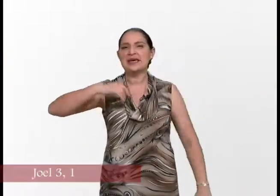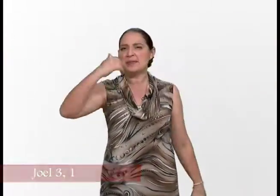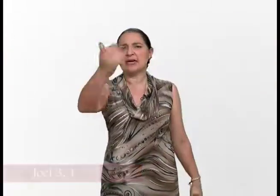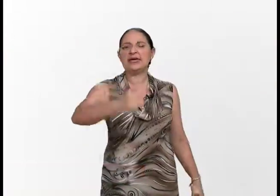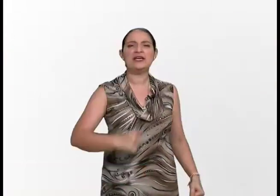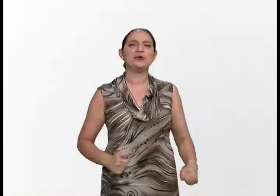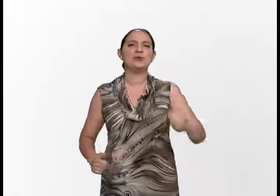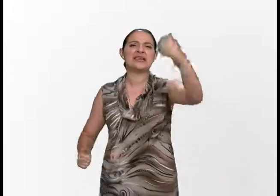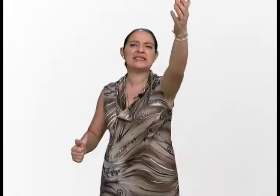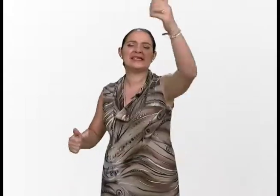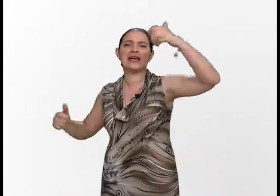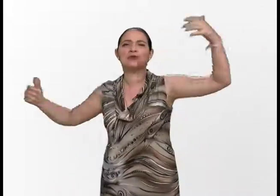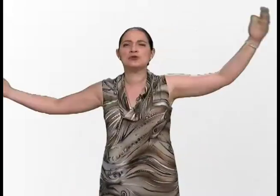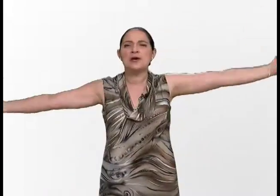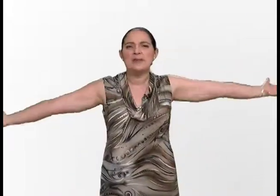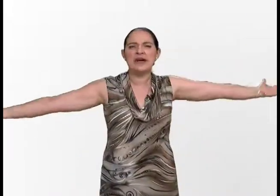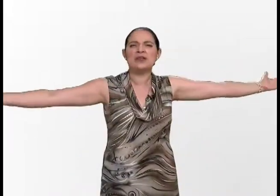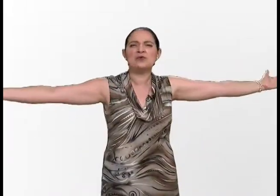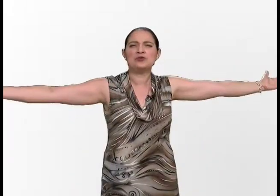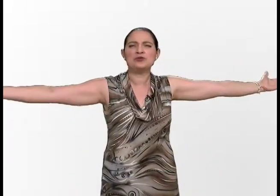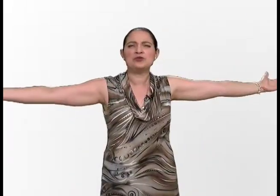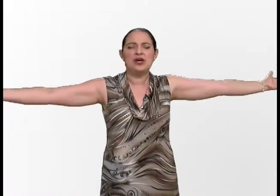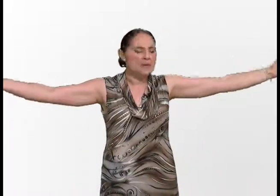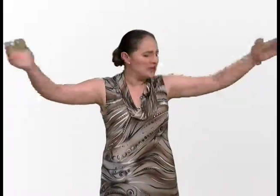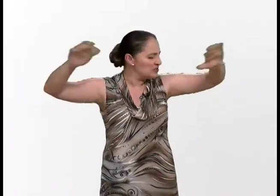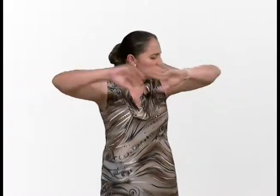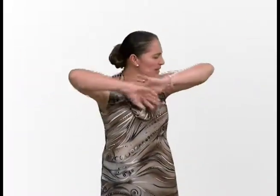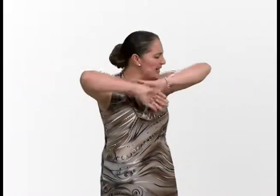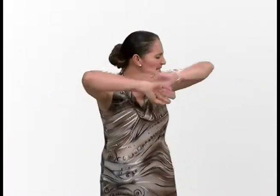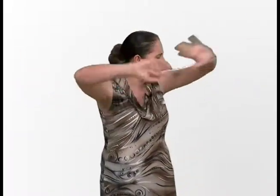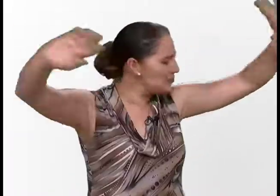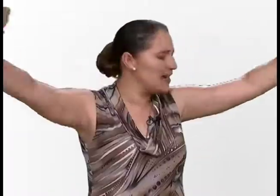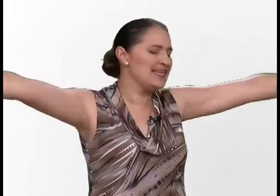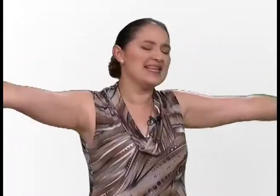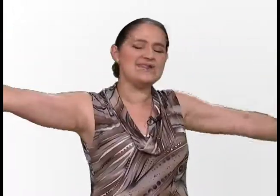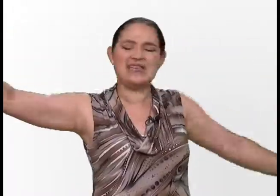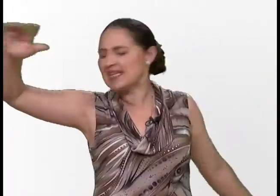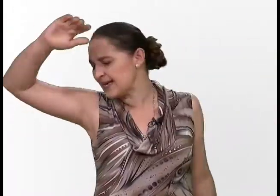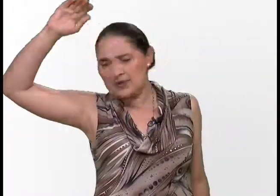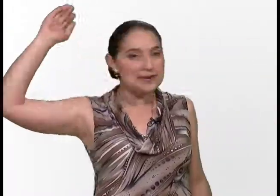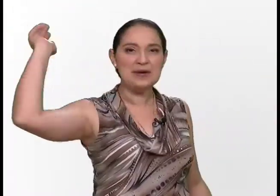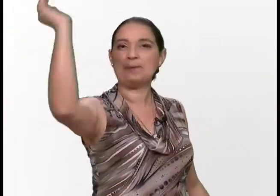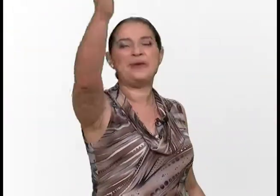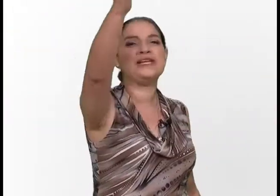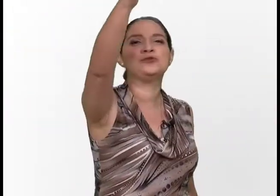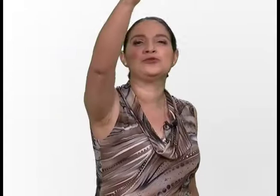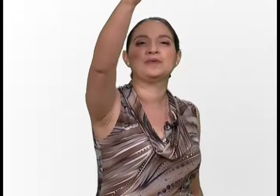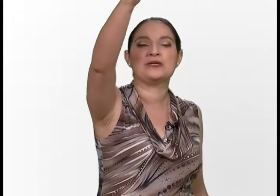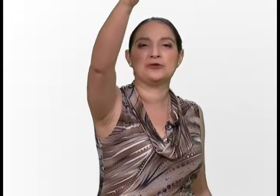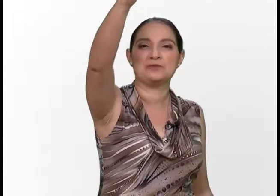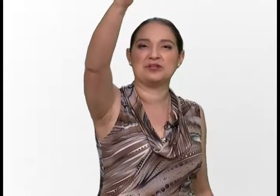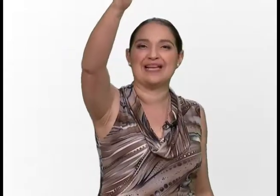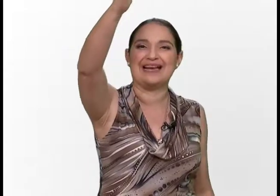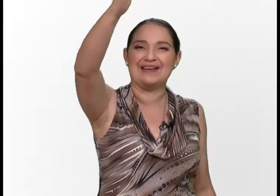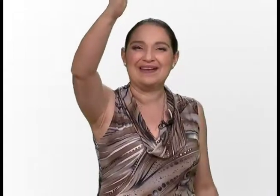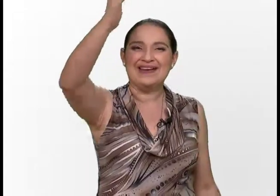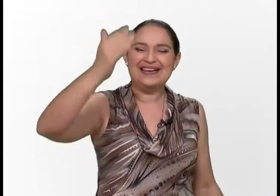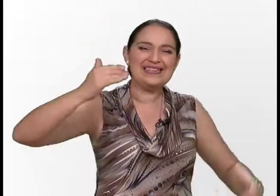para niños, para ancianos, para adultos, para todo aquel en su realidad de vida. Derramaré mi espíritu sobre todo mortal. Esa es la